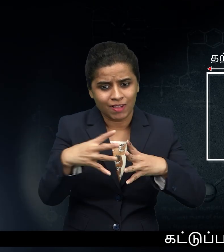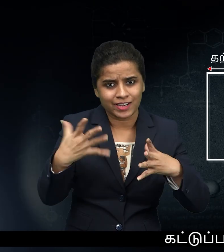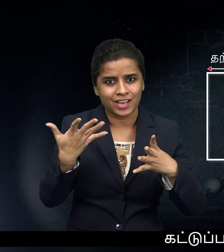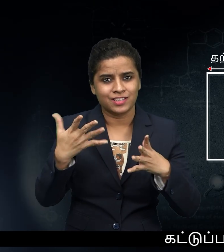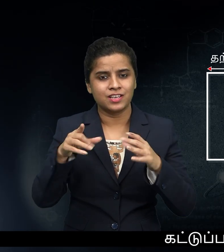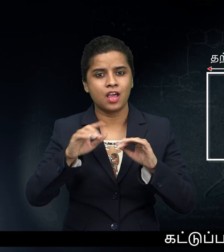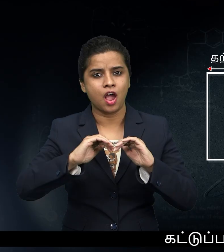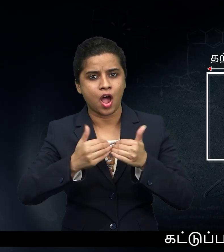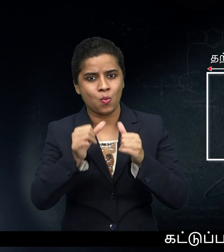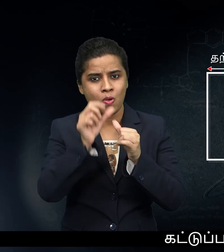கட்டுப்படுத்தப்படுகின்றன.